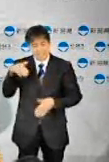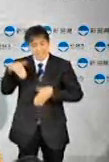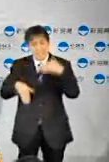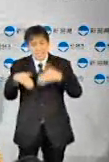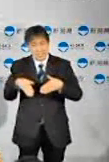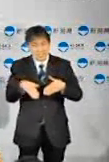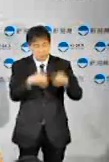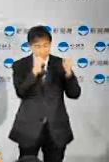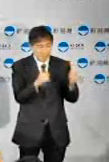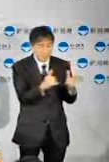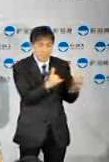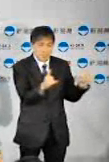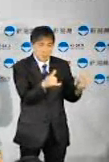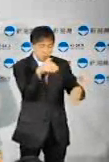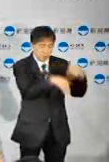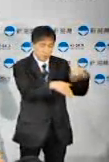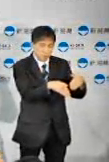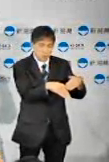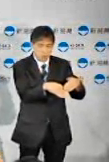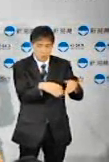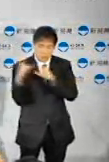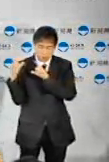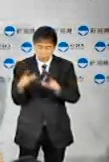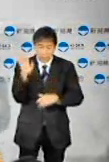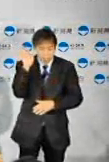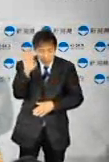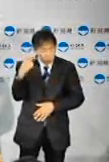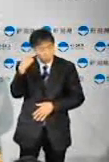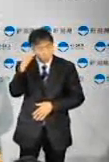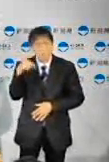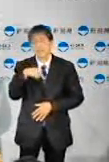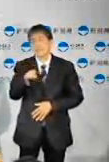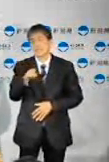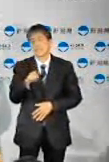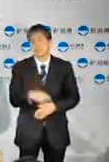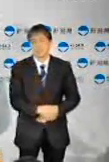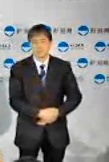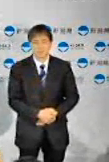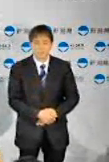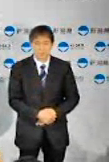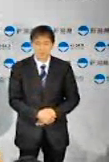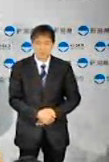全く、 うん、これから考えていく話だと思います。 ありがとうございます。